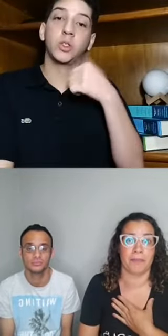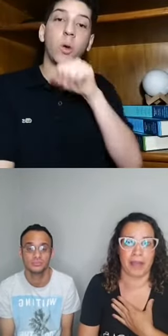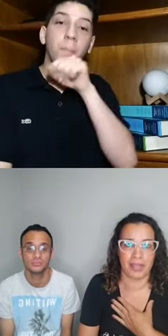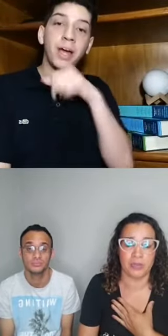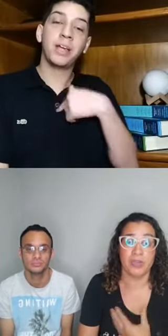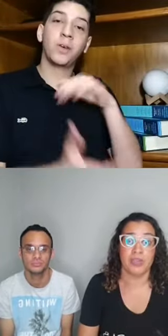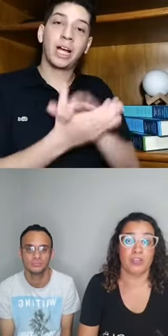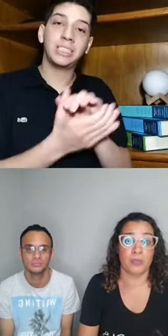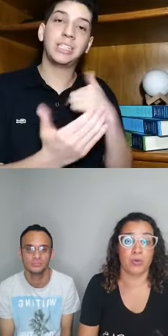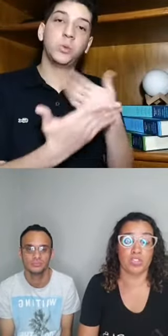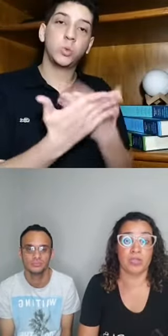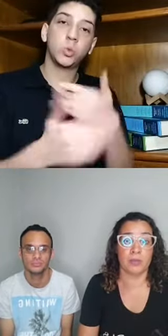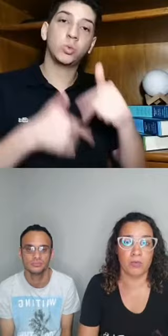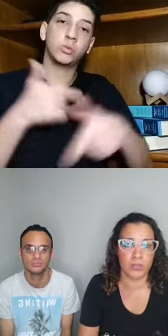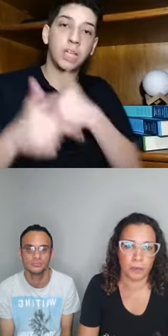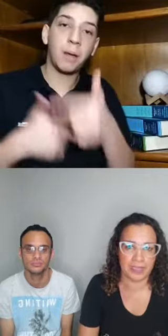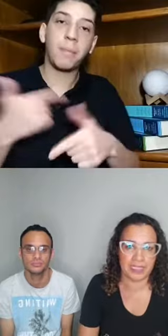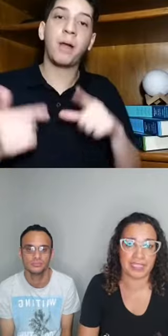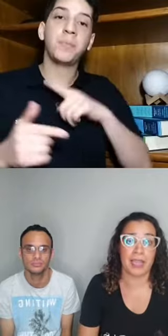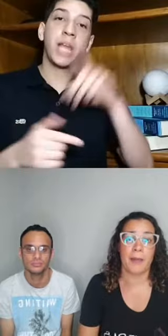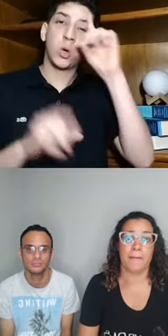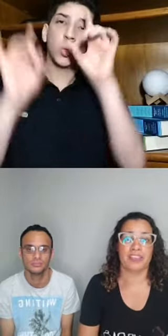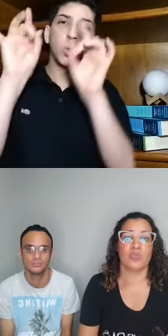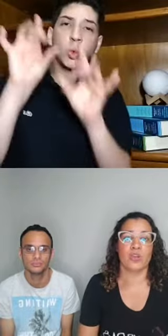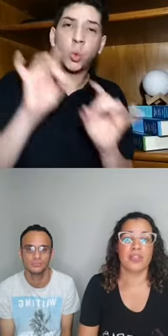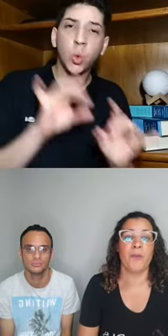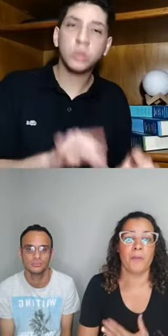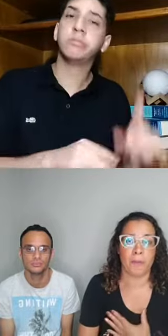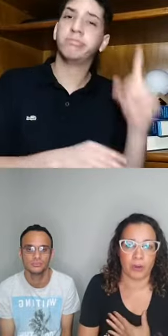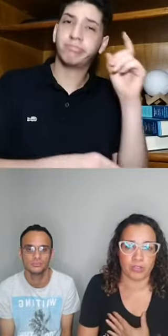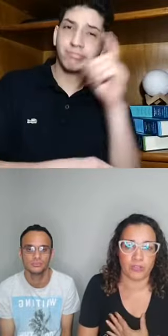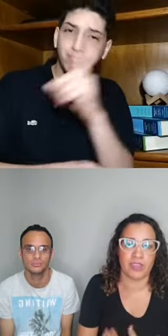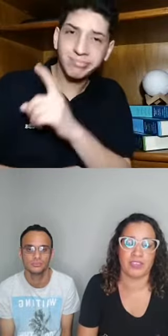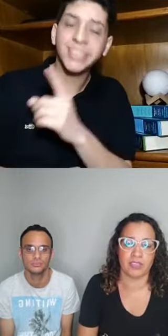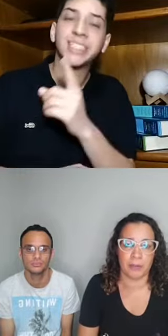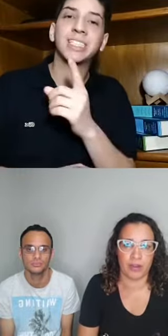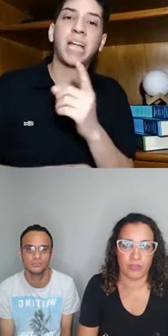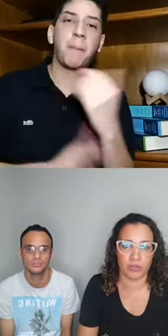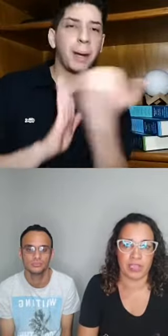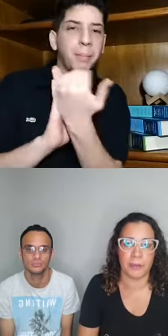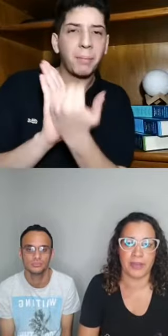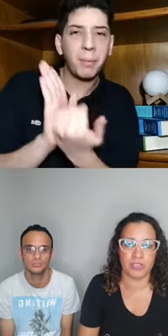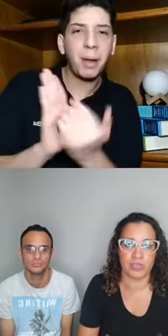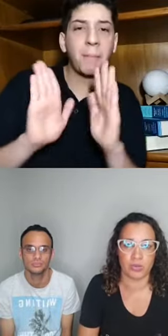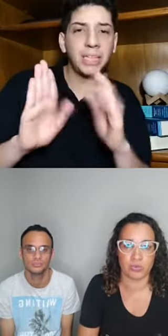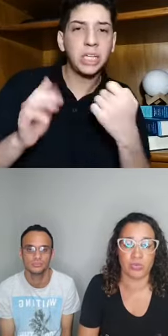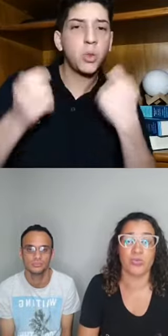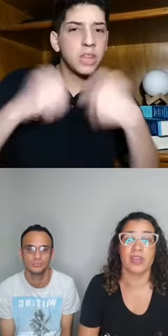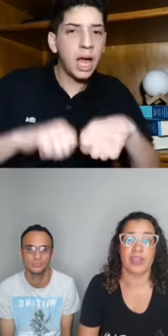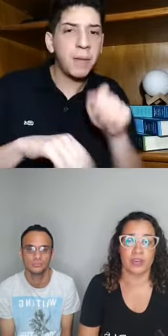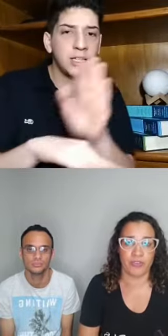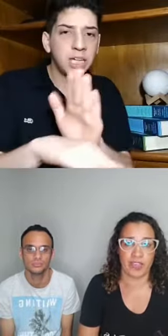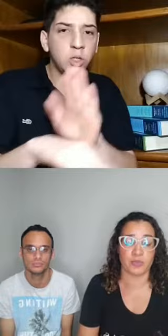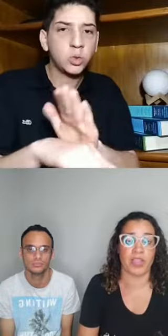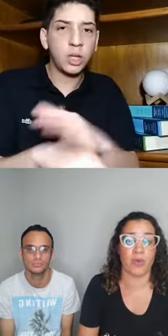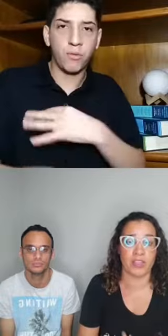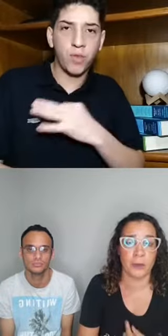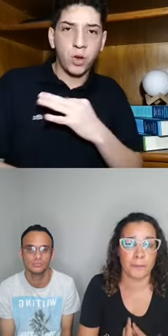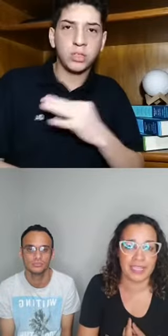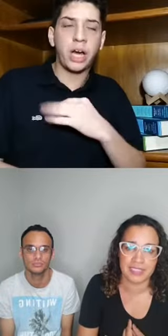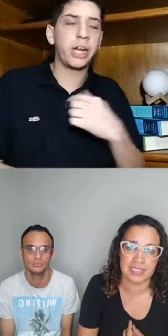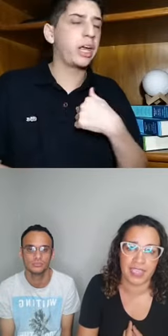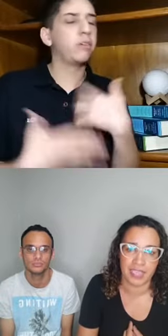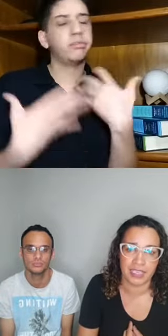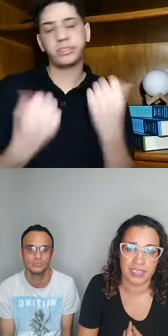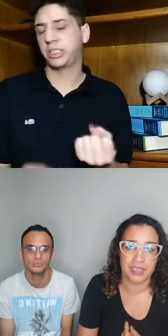eu trabalho, eu tenho uma rotina muito pesada. Mas quando eu posso fazer um trabalho voluntário para ajudar o surdo, eu faço. Porque quando